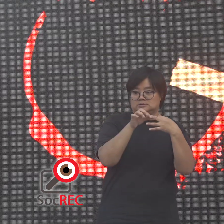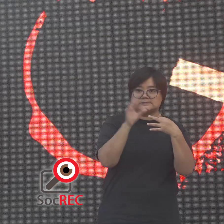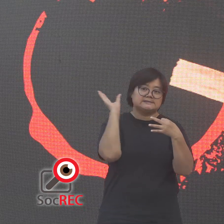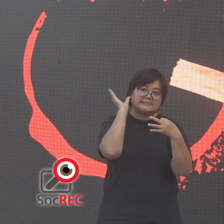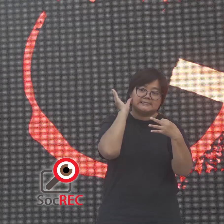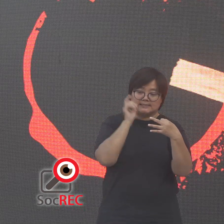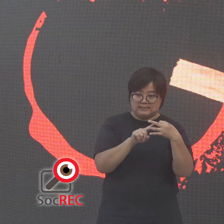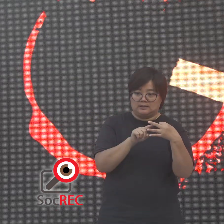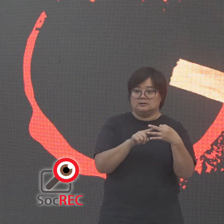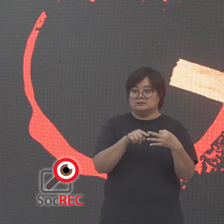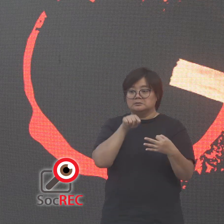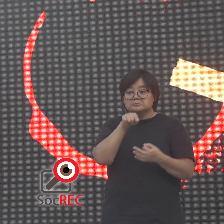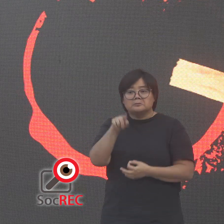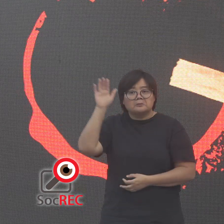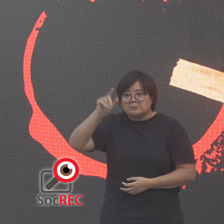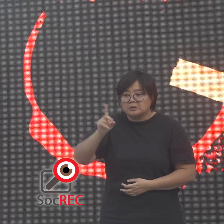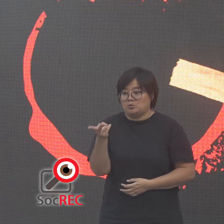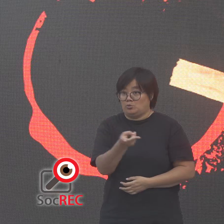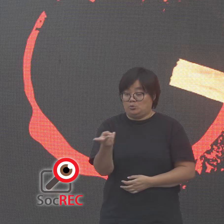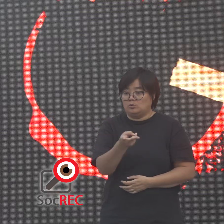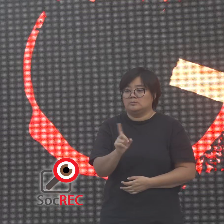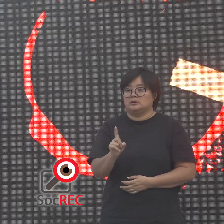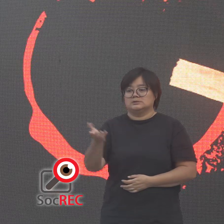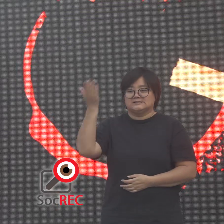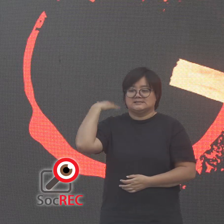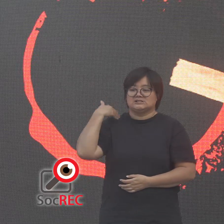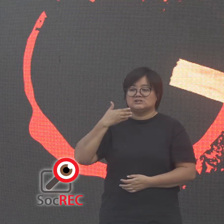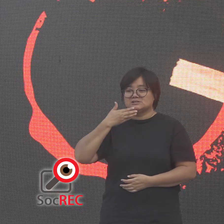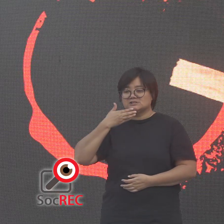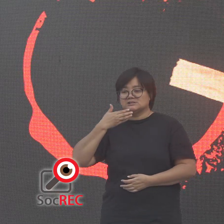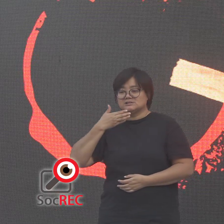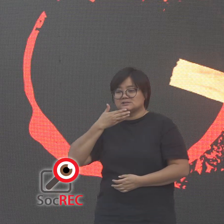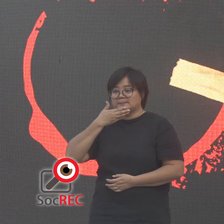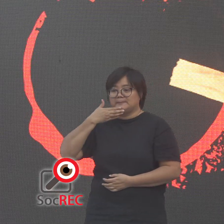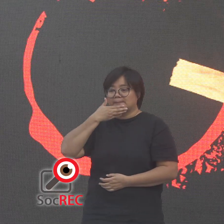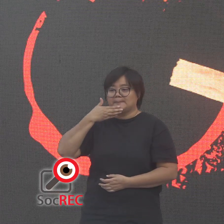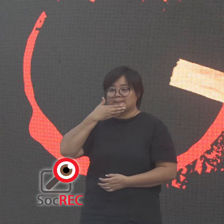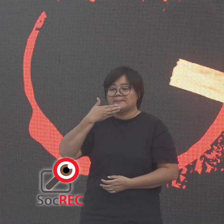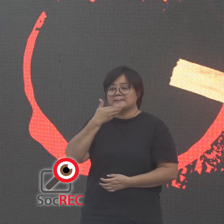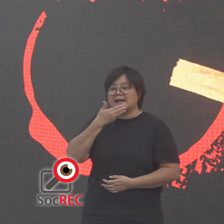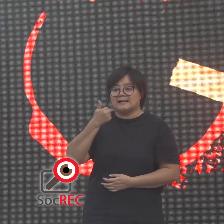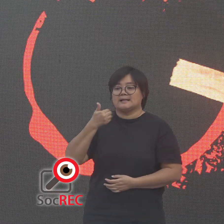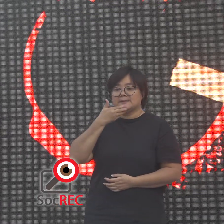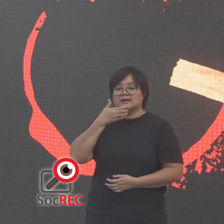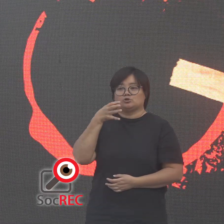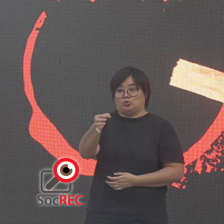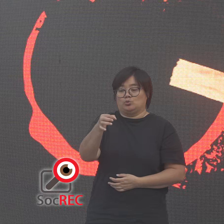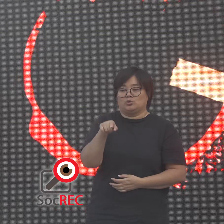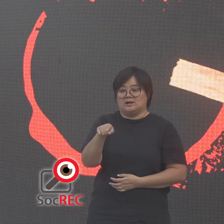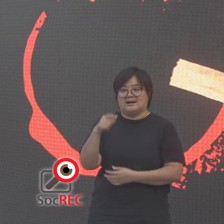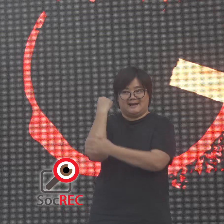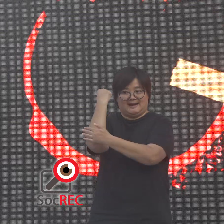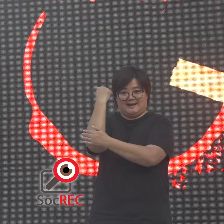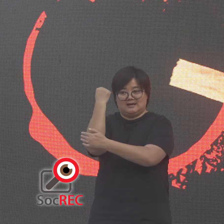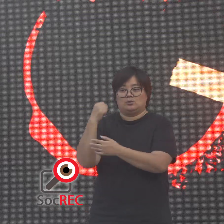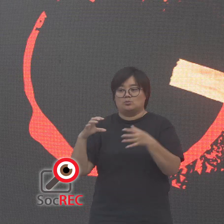簡介一下他們的背景，在美麗島事件的時候，陳菊就是一位手足來的，那麼不幸做了政治犯，被人拉出